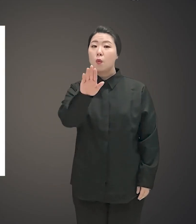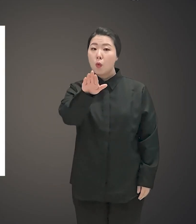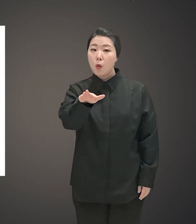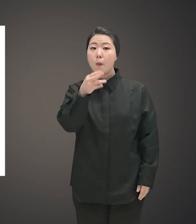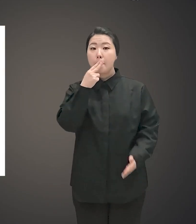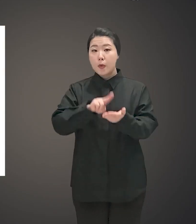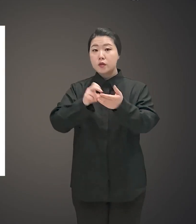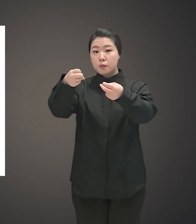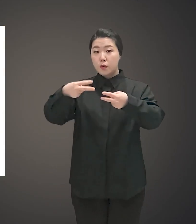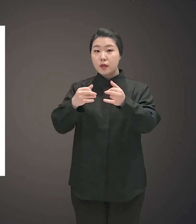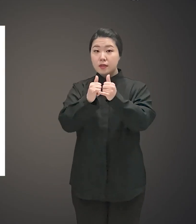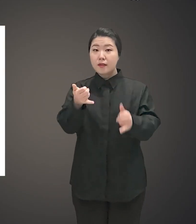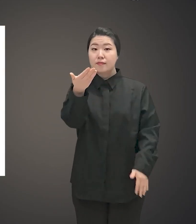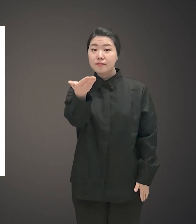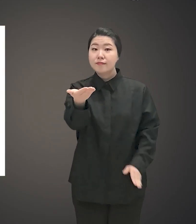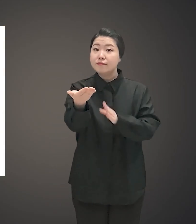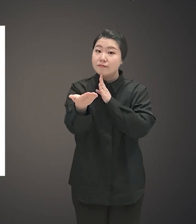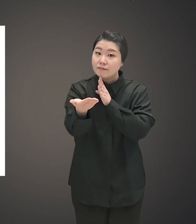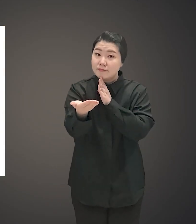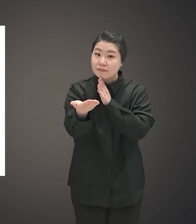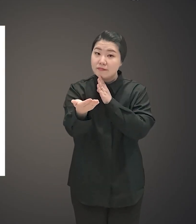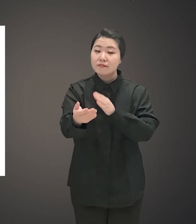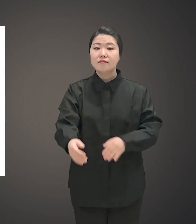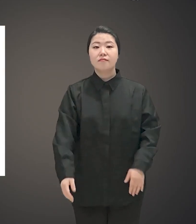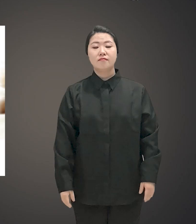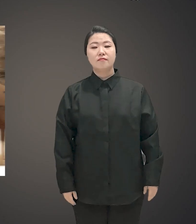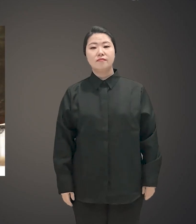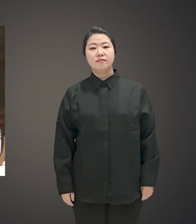혹시 이 편지를 보내셨나요?